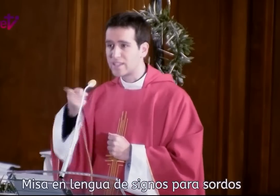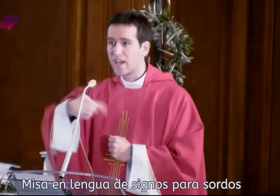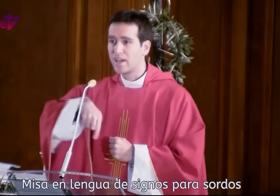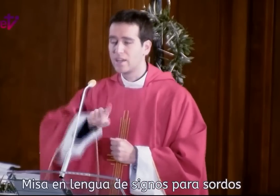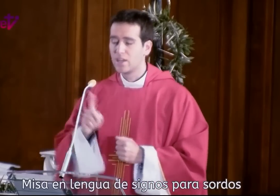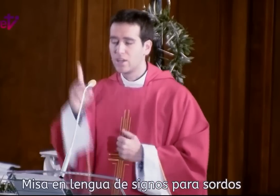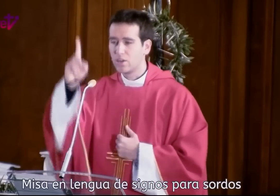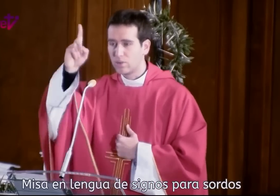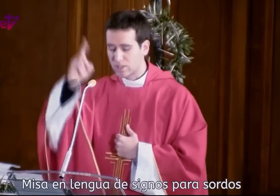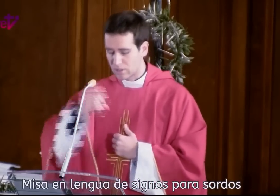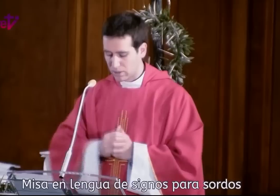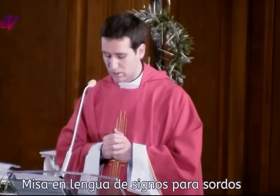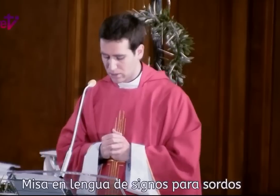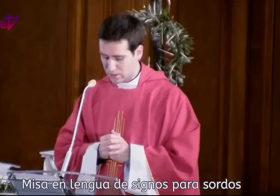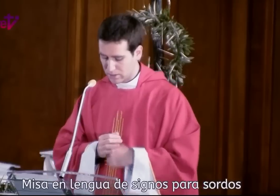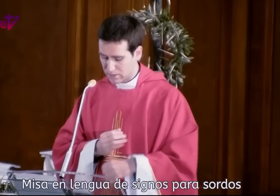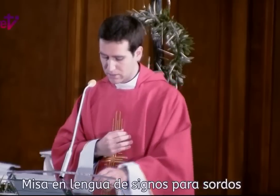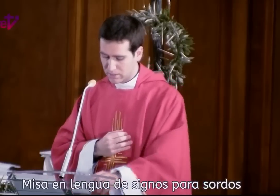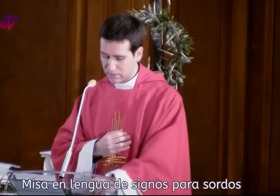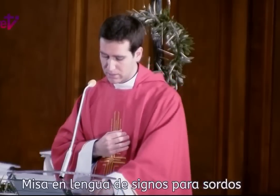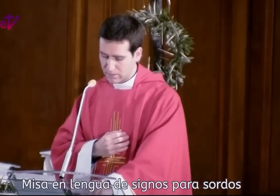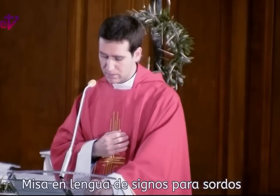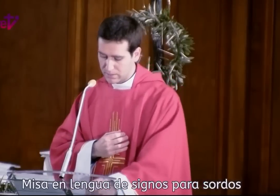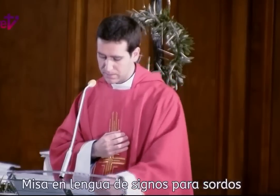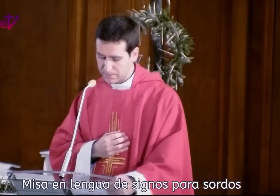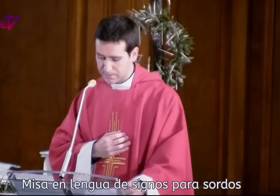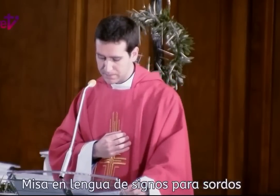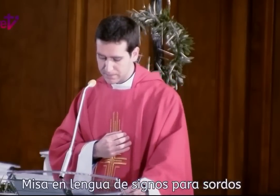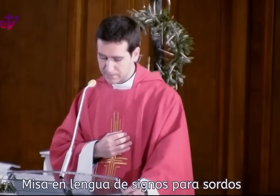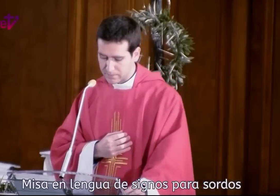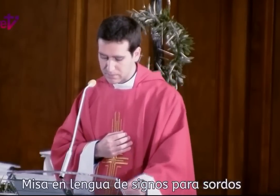donde está nuestro Dios.